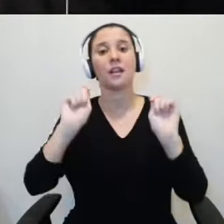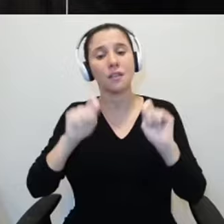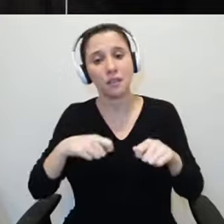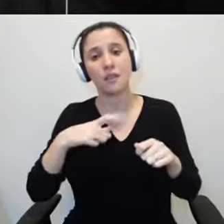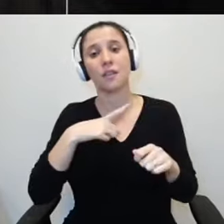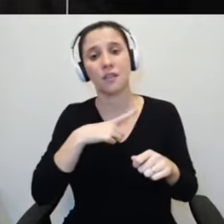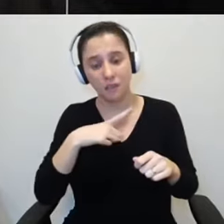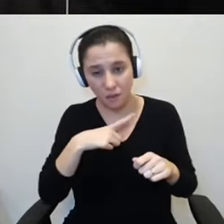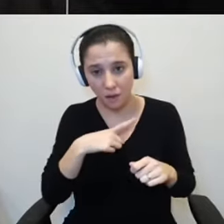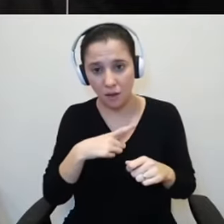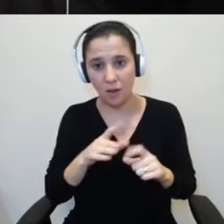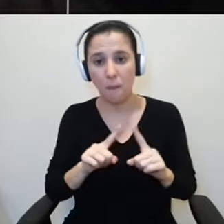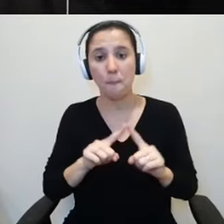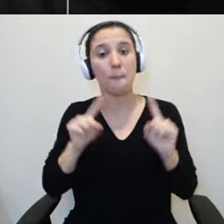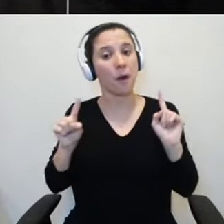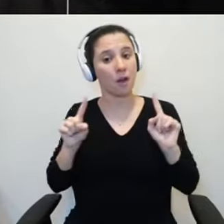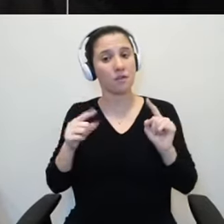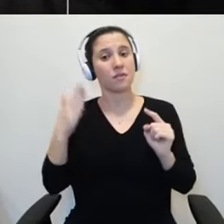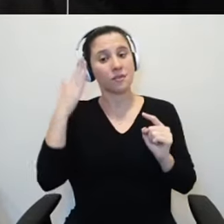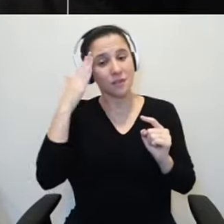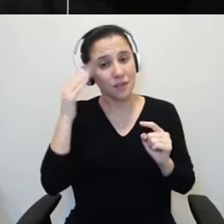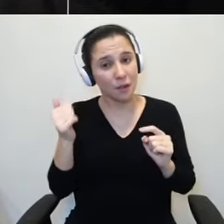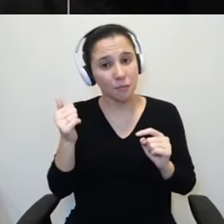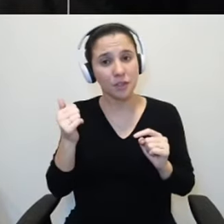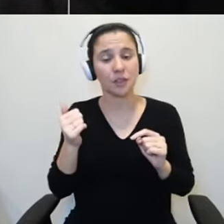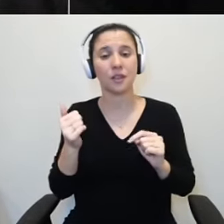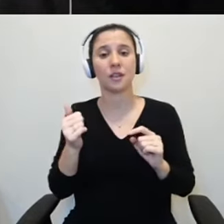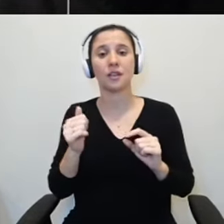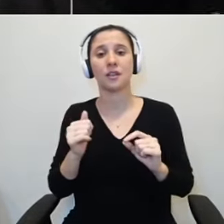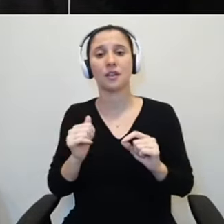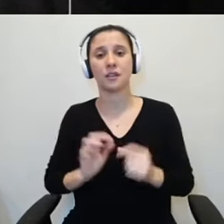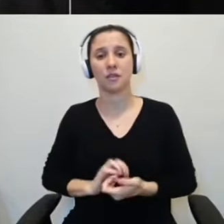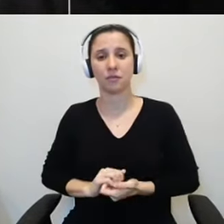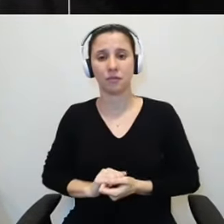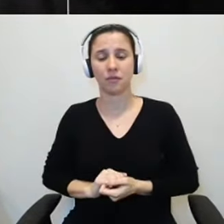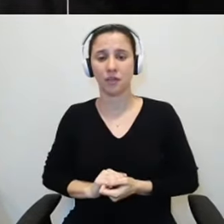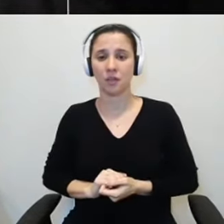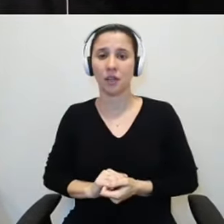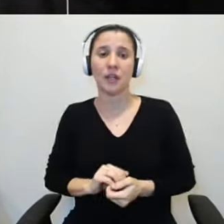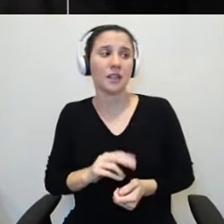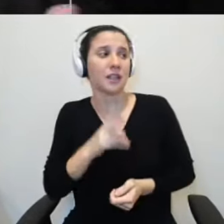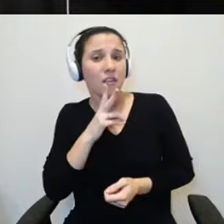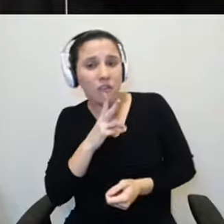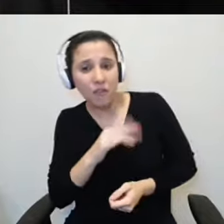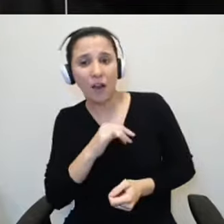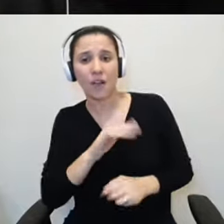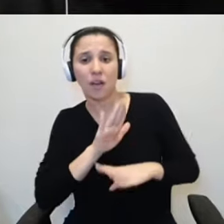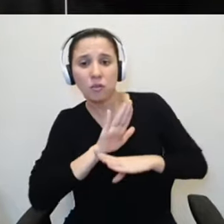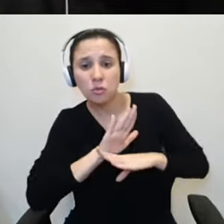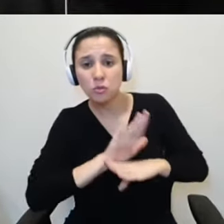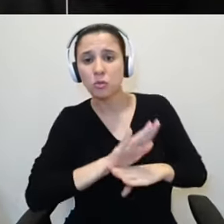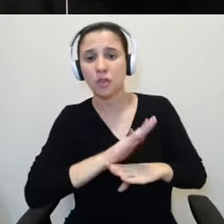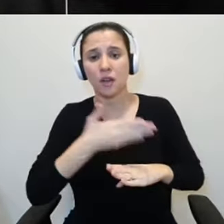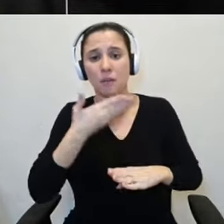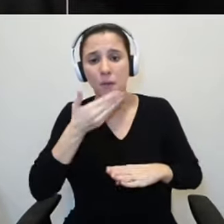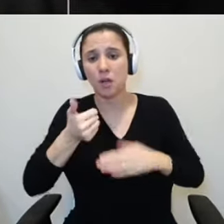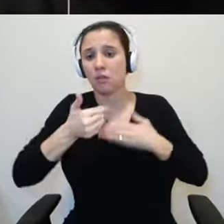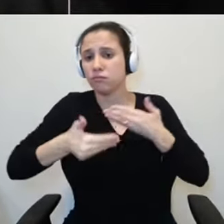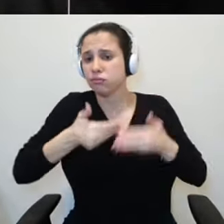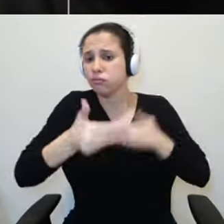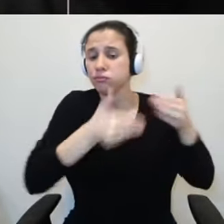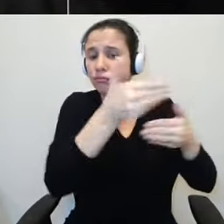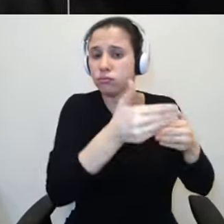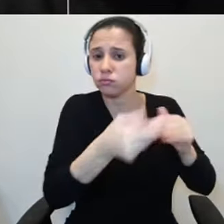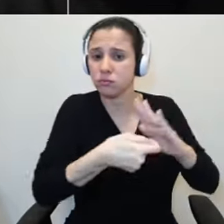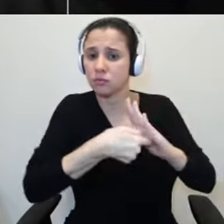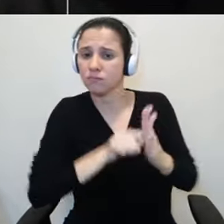saída, vamos dizer assim, que vai nos dar condições de melhores atividades. A